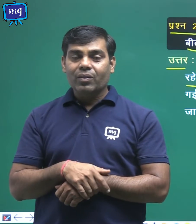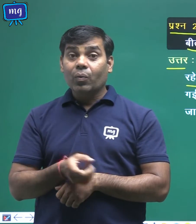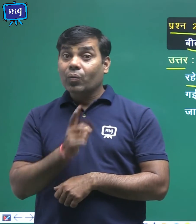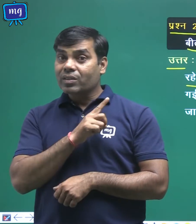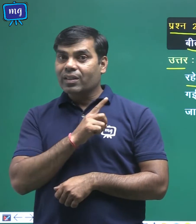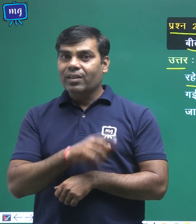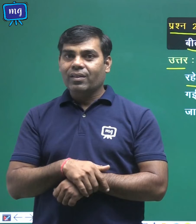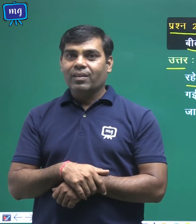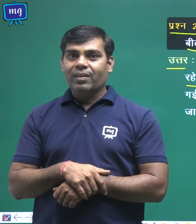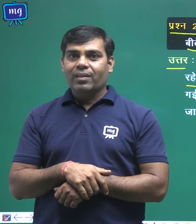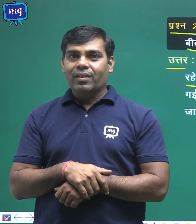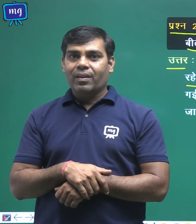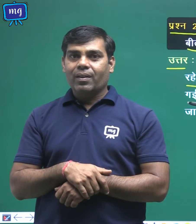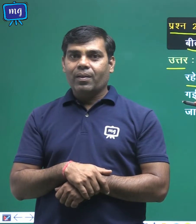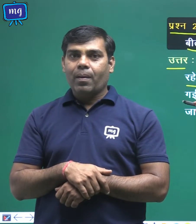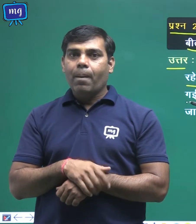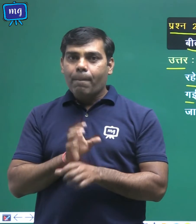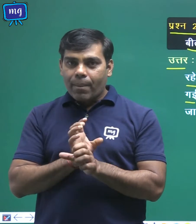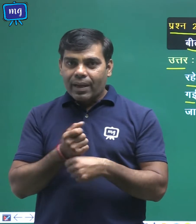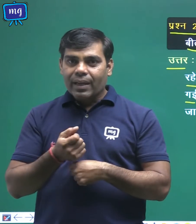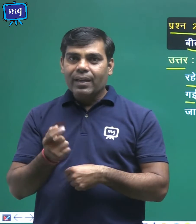उसकी बनाई गई